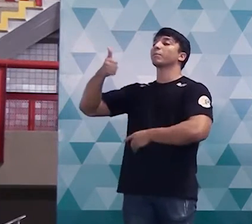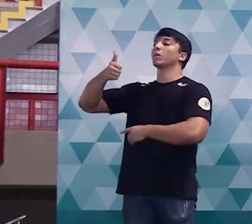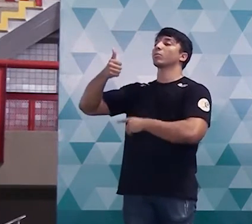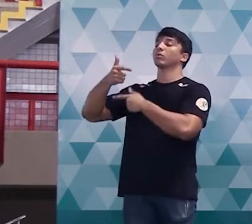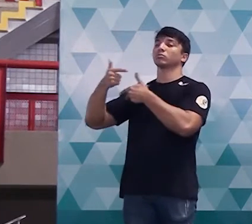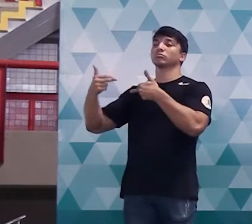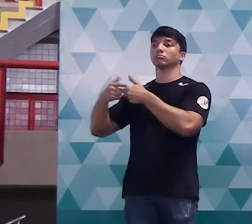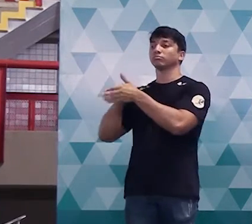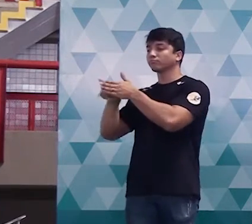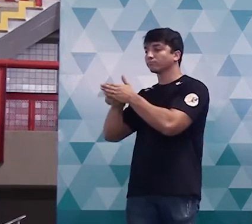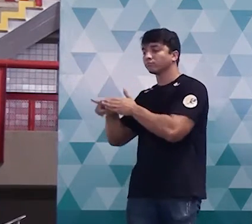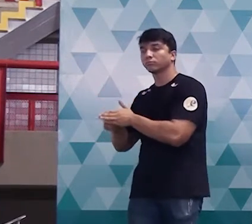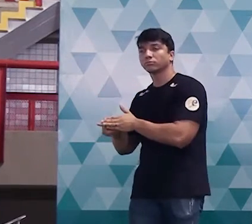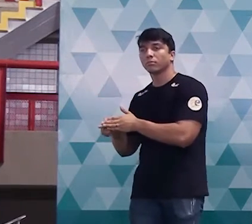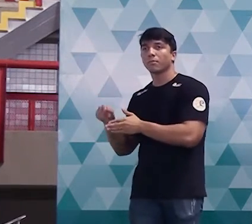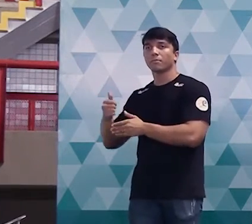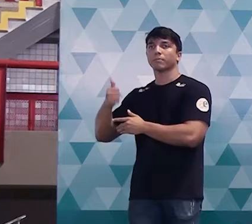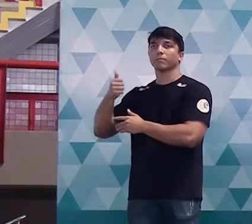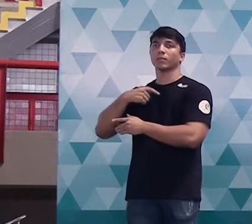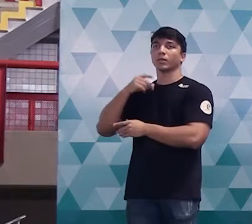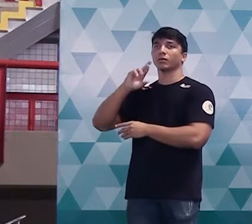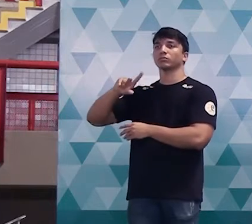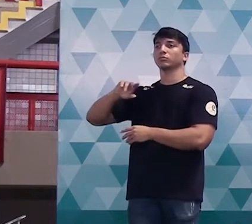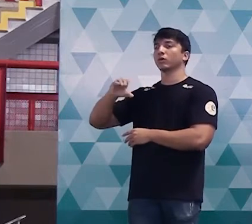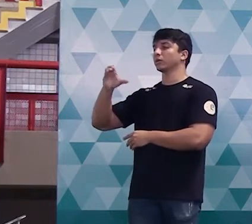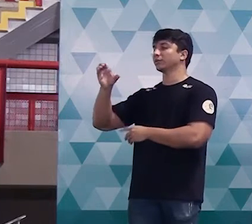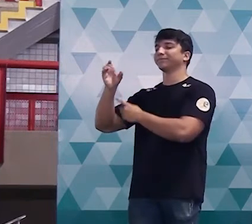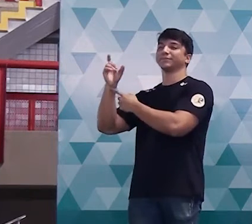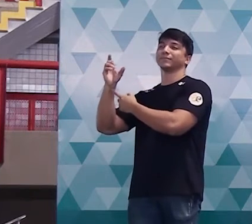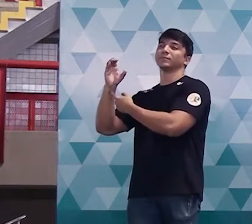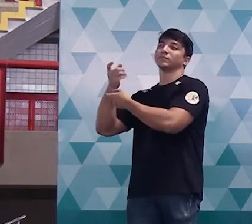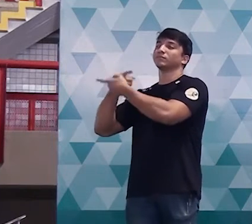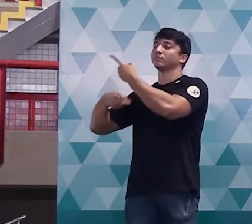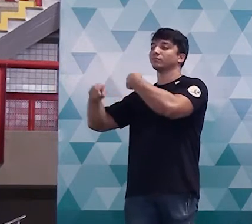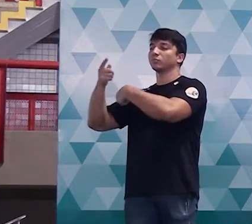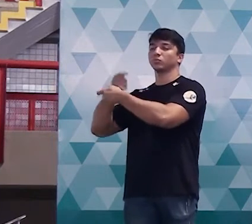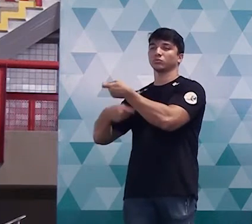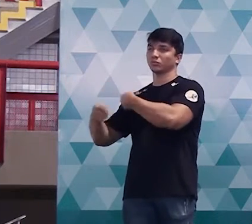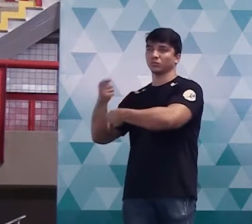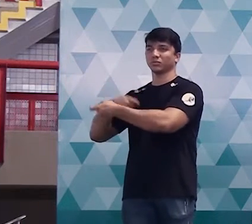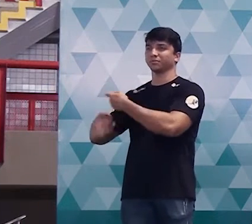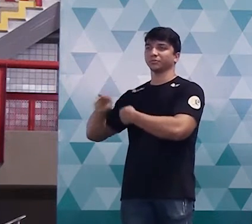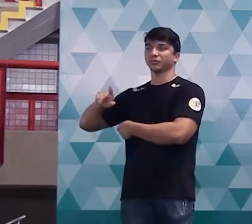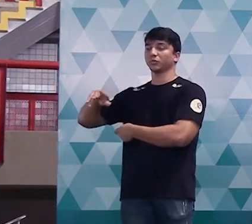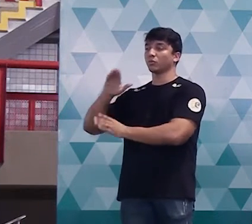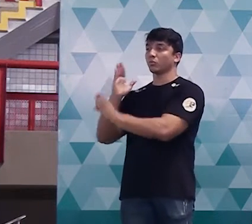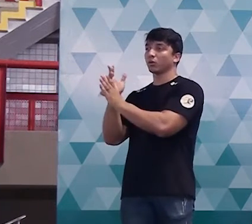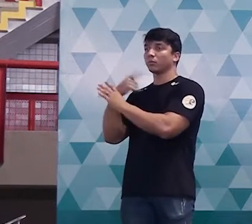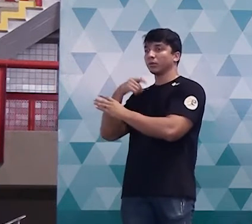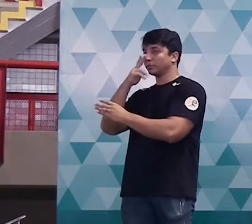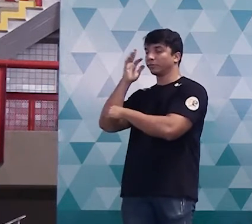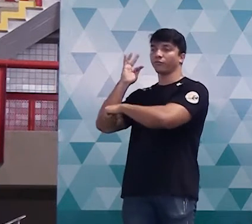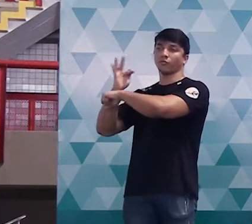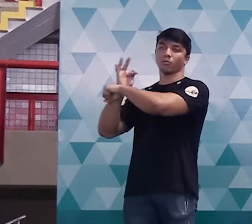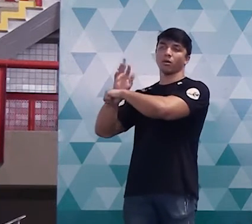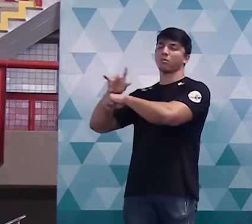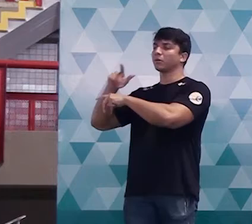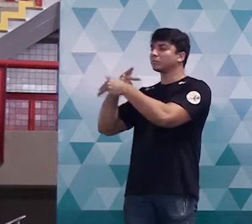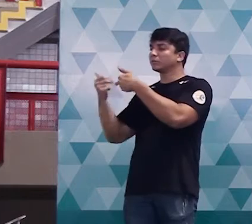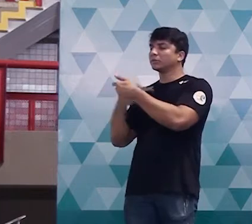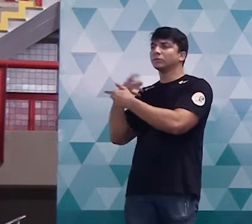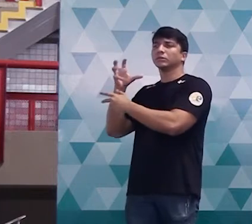primeira exploração. Eu não gosto de chamar de ciclo econômico, né? Porque ciclo econômico é uma coisa mais formal. É mais